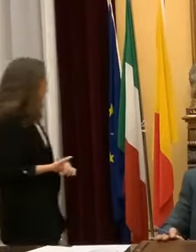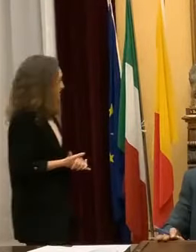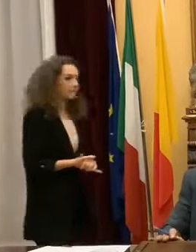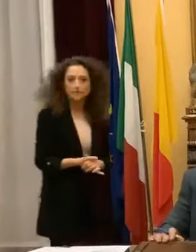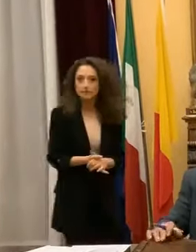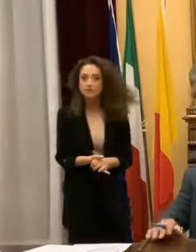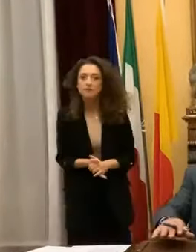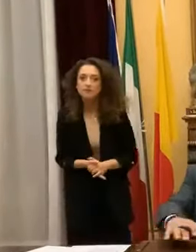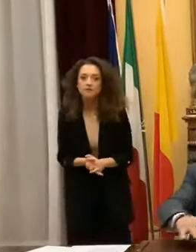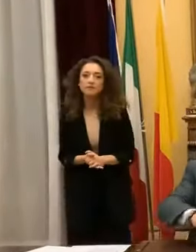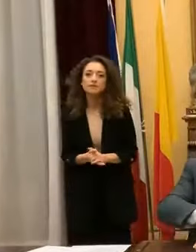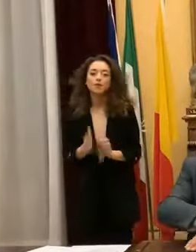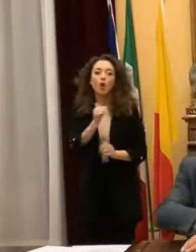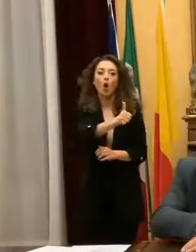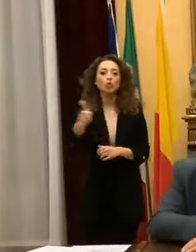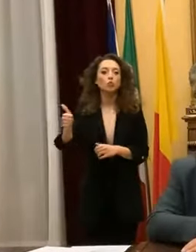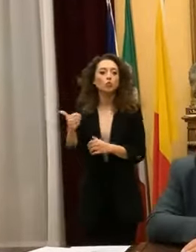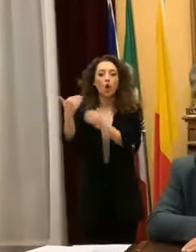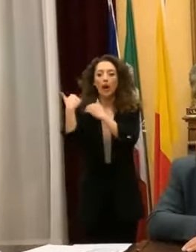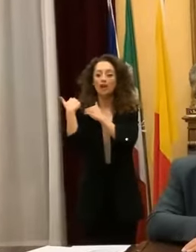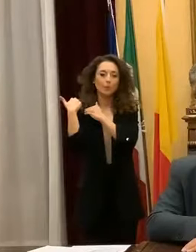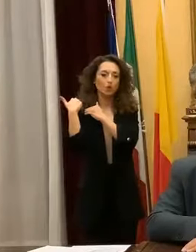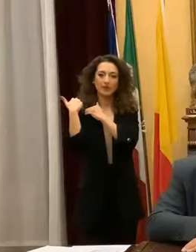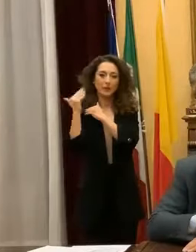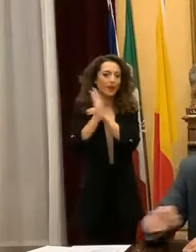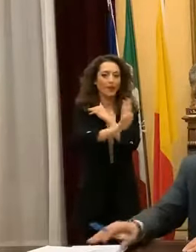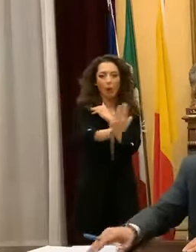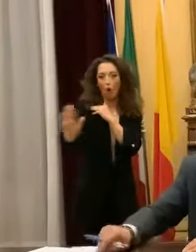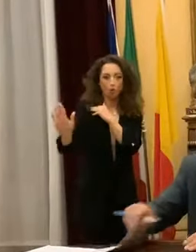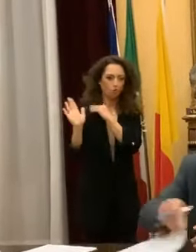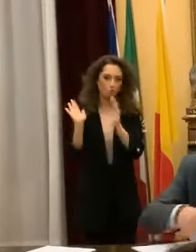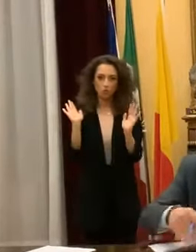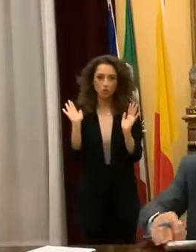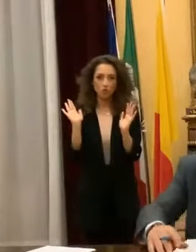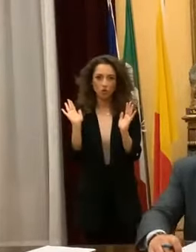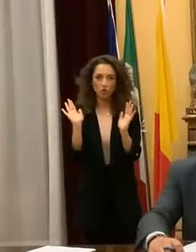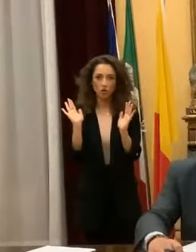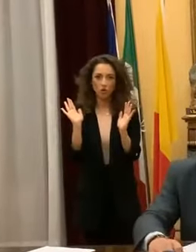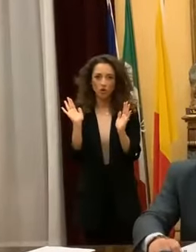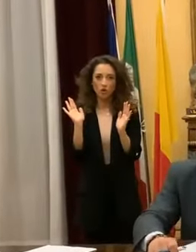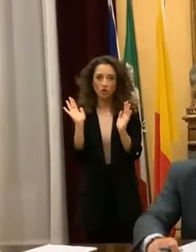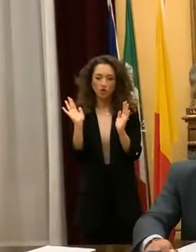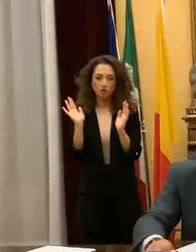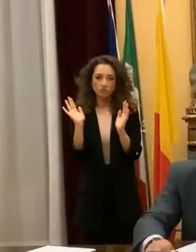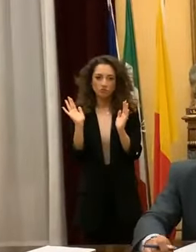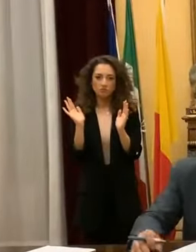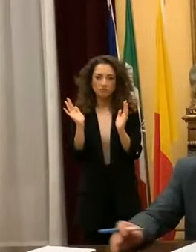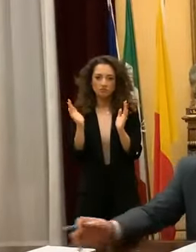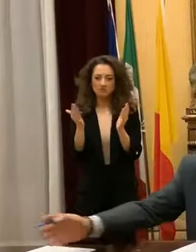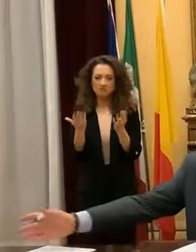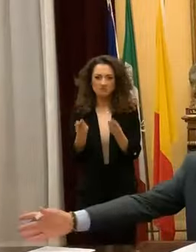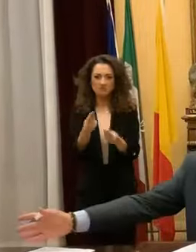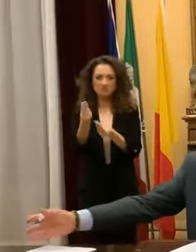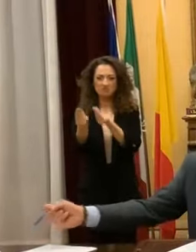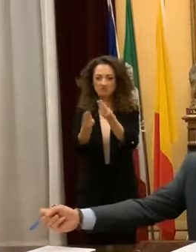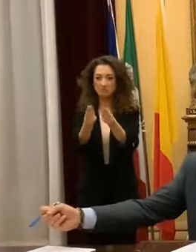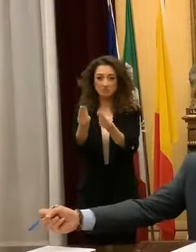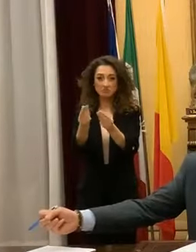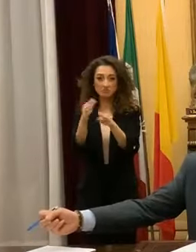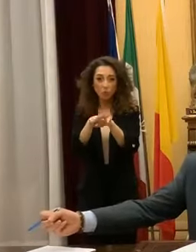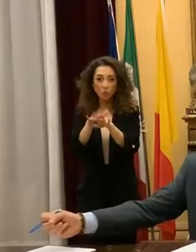è prone e soprattutto non è schiavo di queste mezzucci. Daphne, andiamo